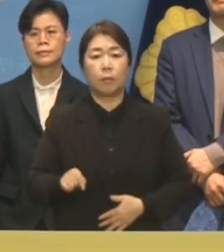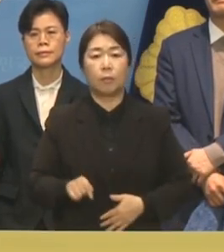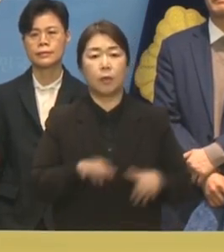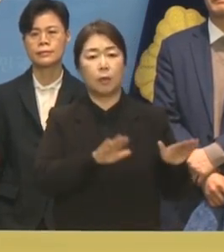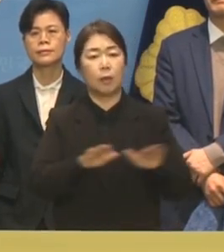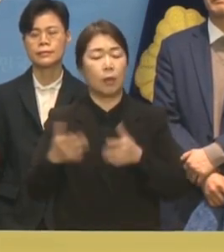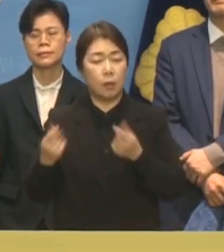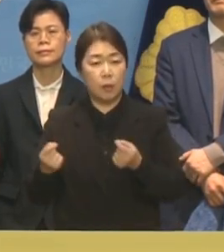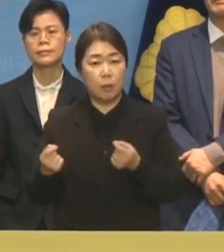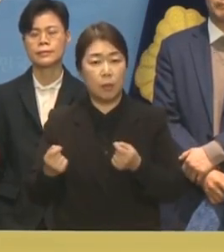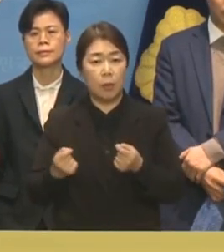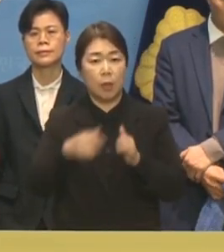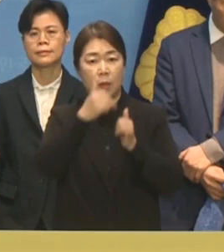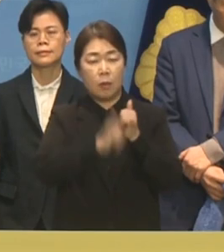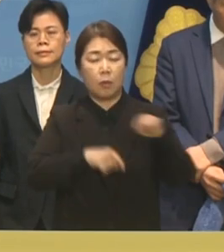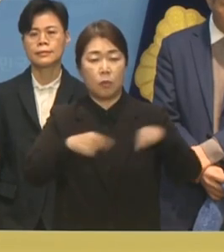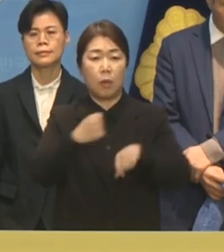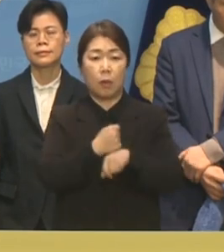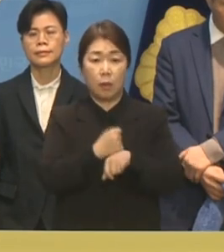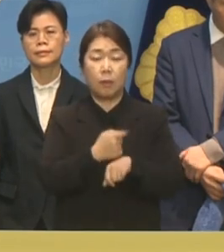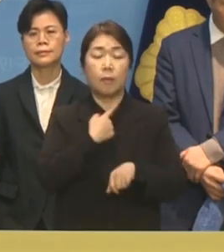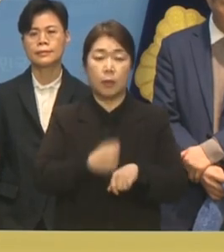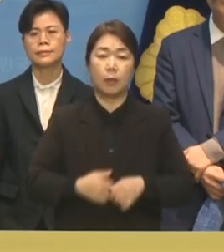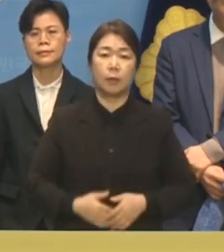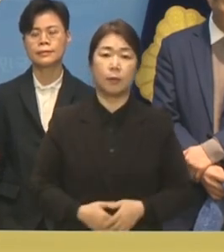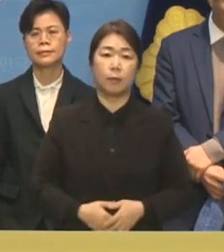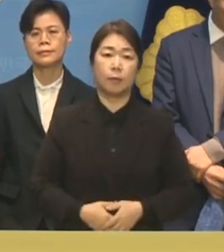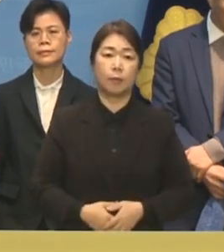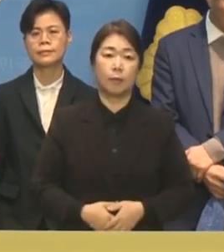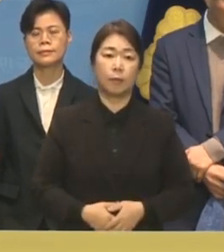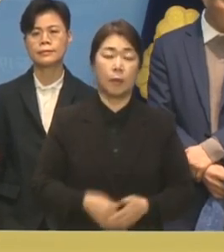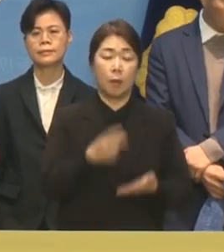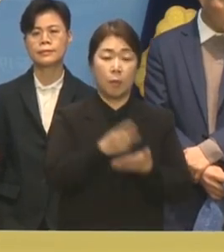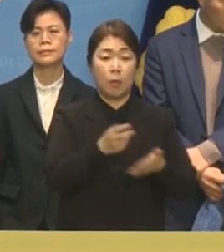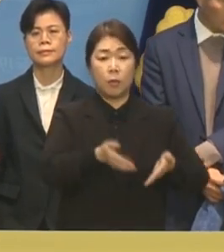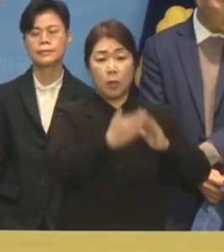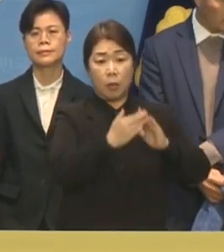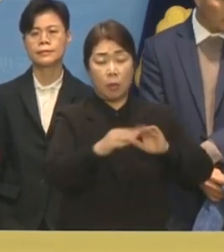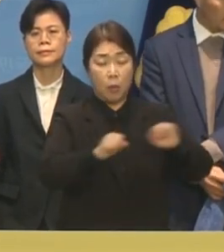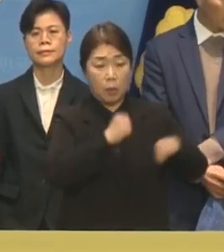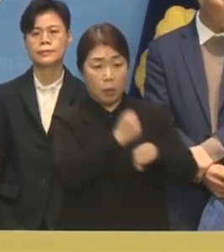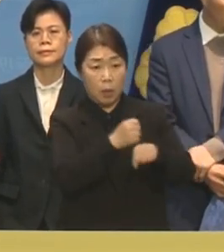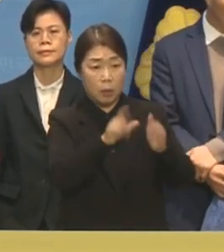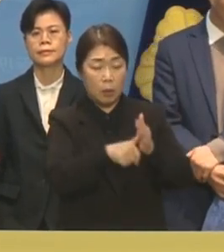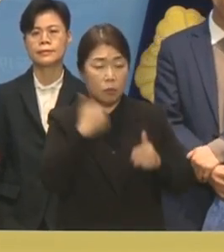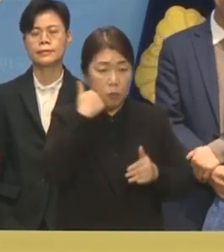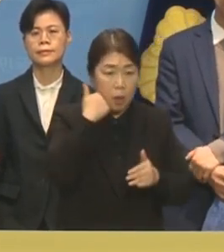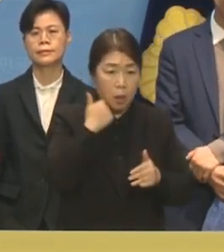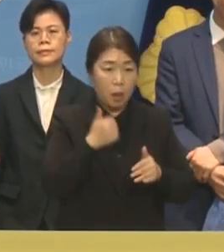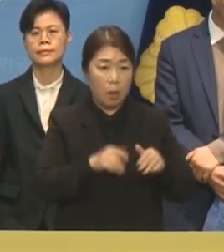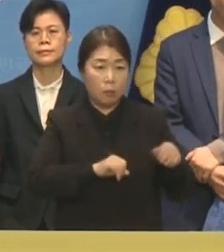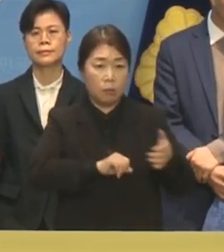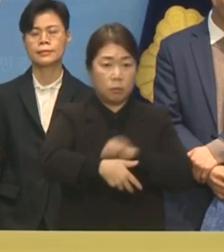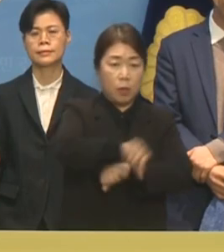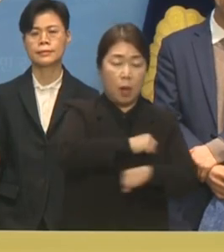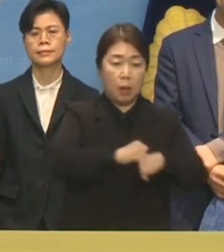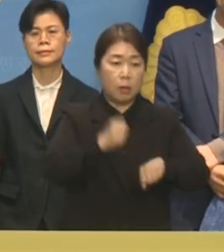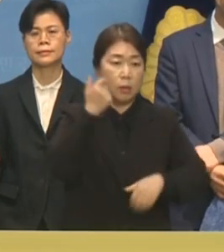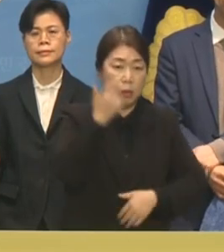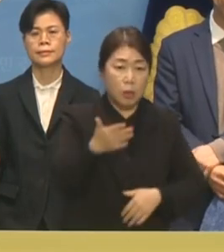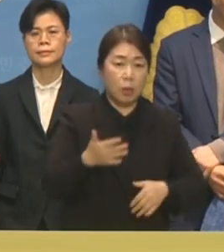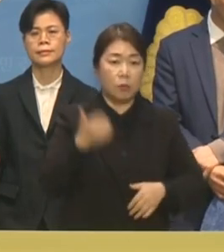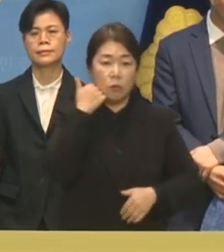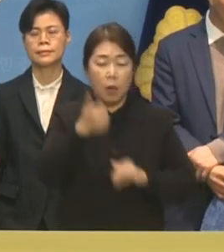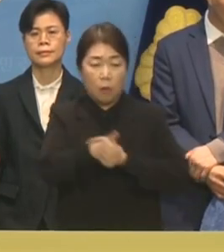주도하여 왔습니다. 지체된 입법 활동에 누가 나서고 누가 회피하는지